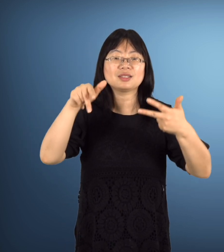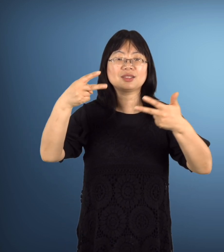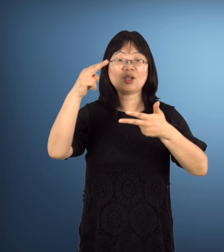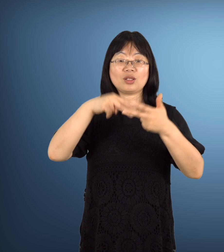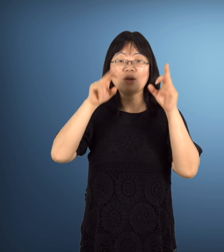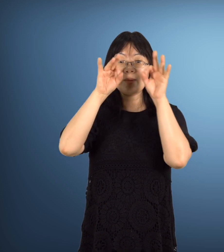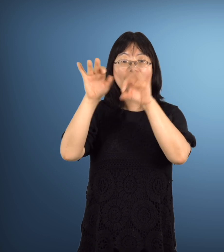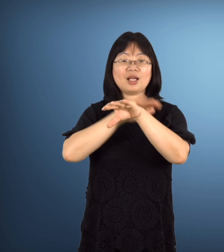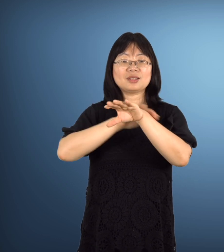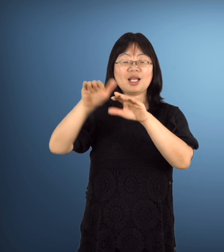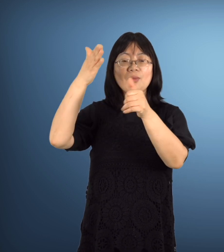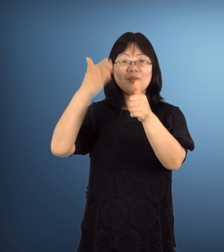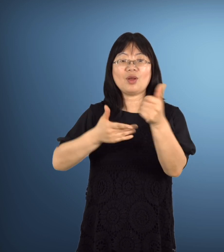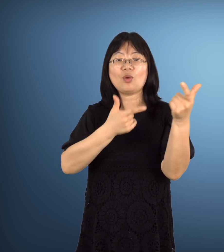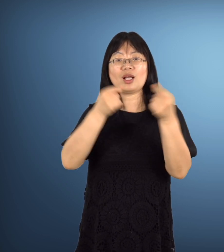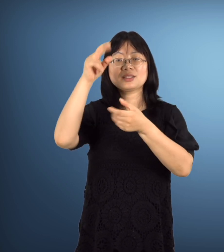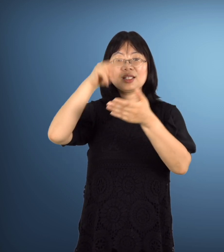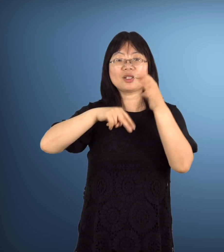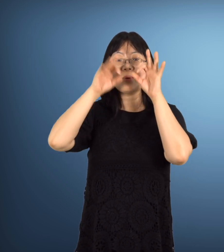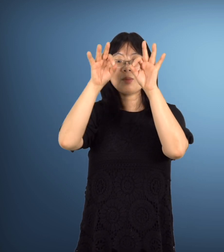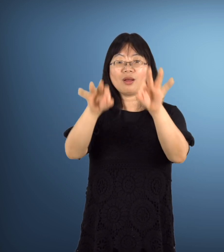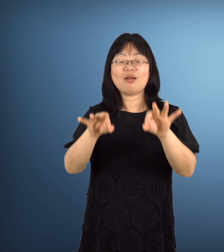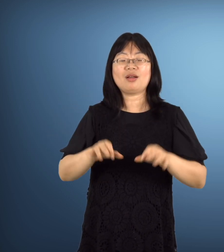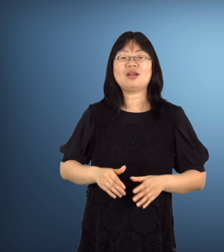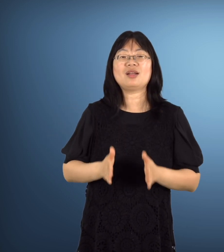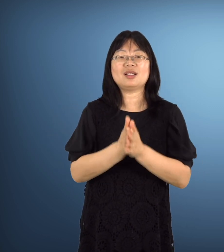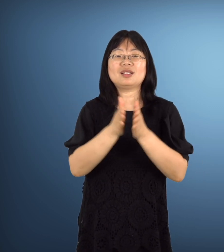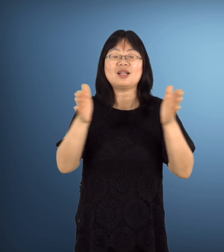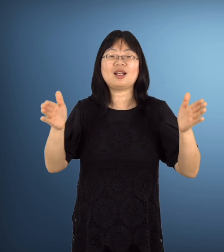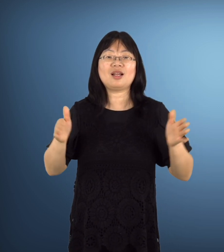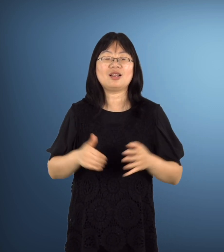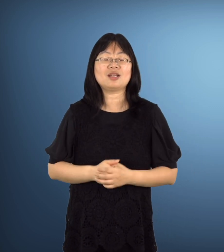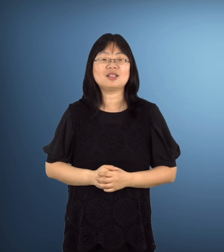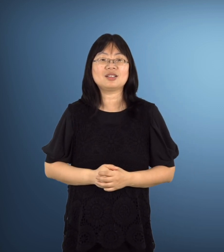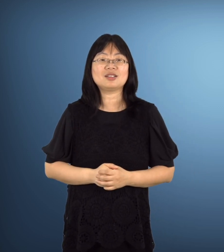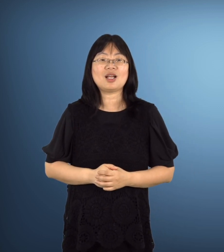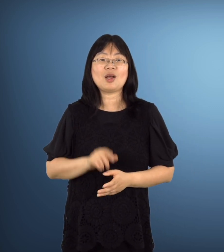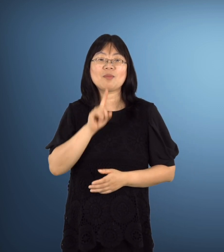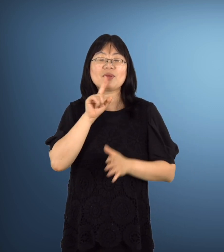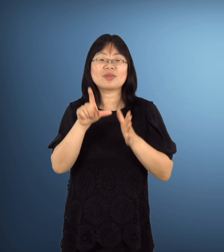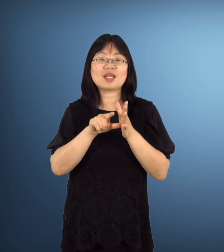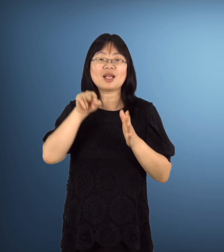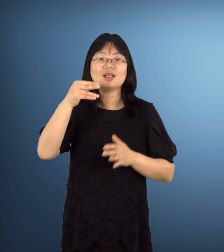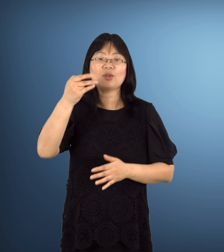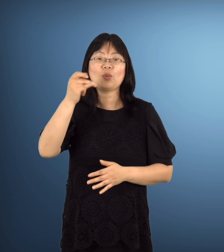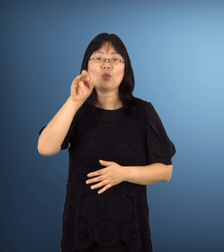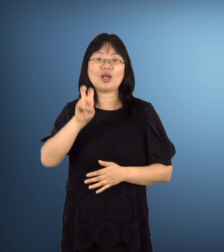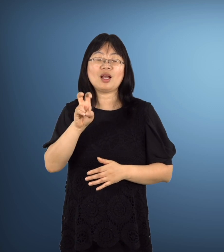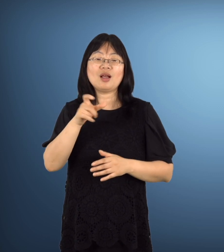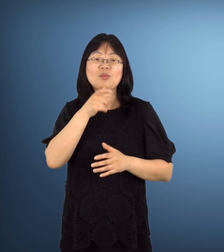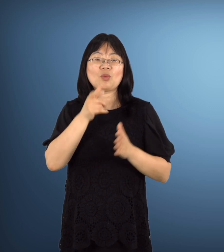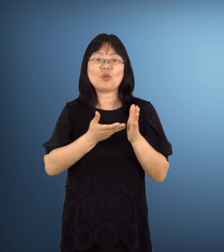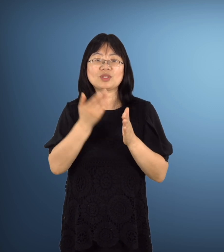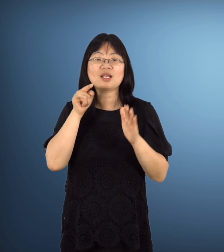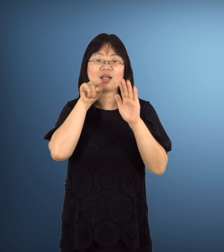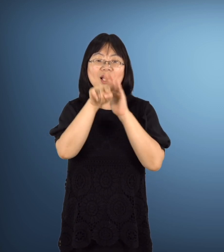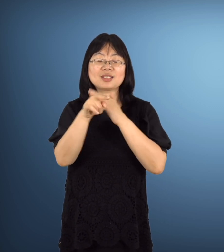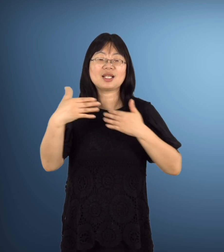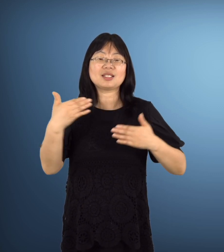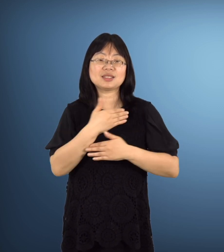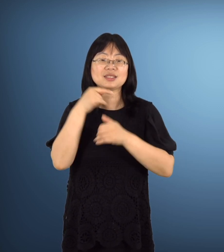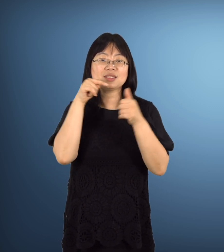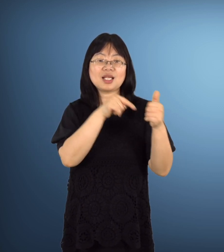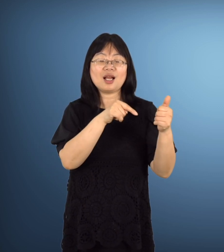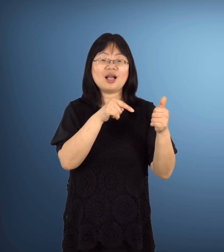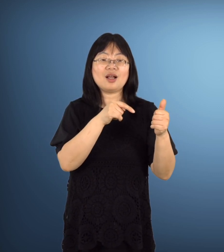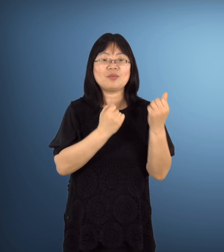잘 보세요. 같이 한번 읽어보십시다. 7절 시작. 이르시되 실로암 못에 가서 씻으라 하시니